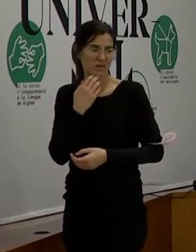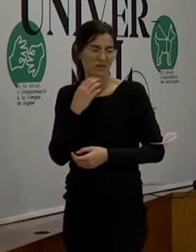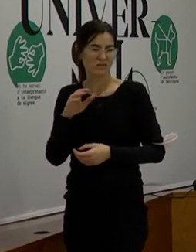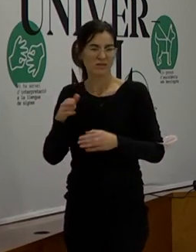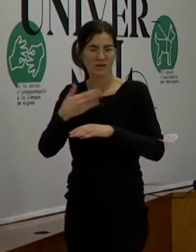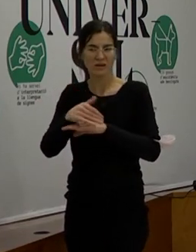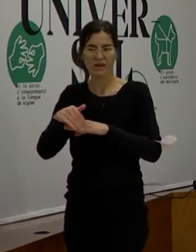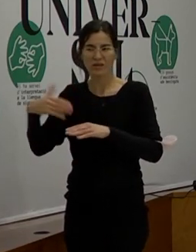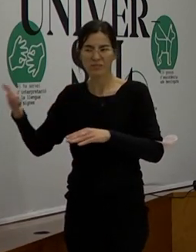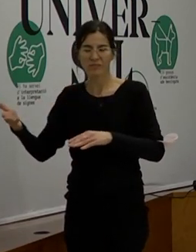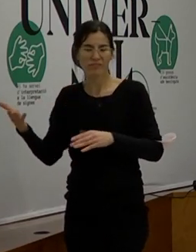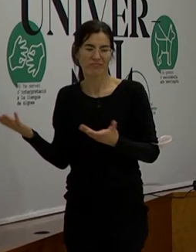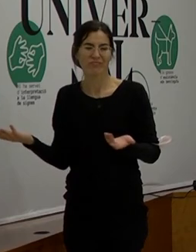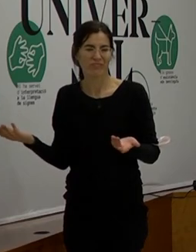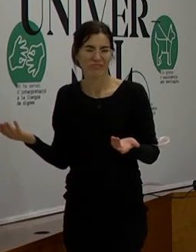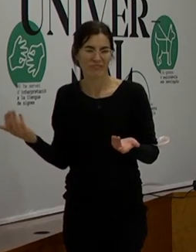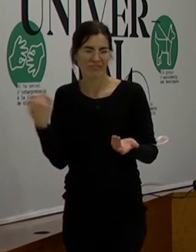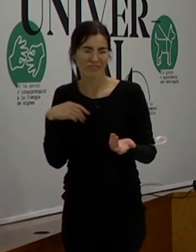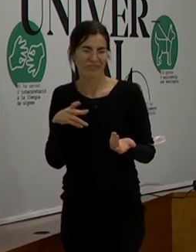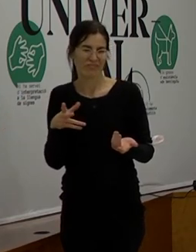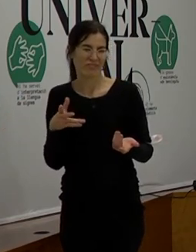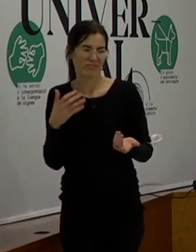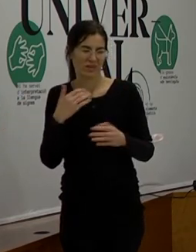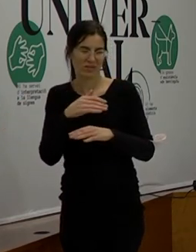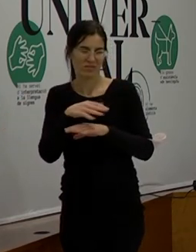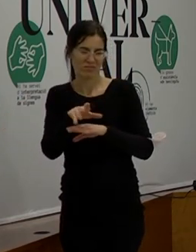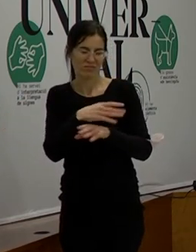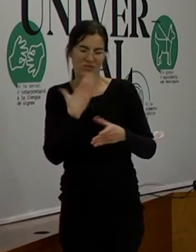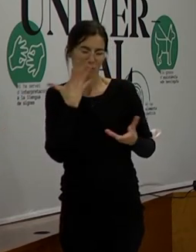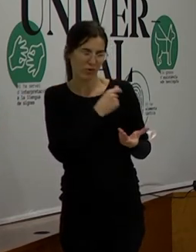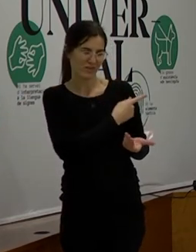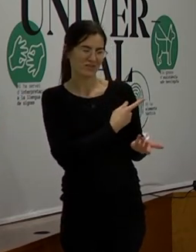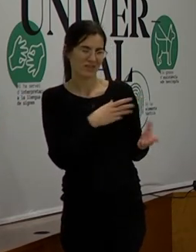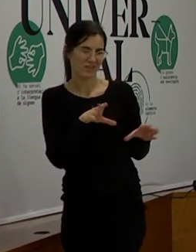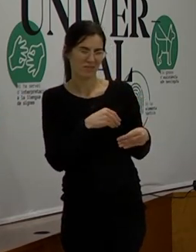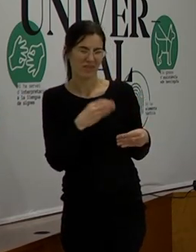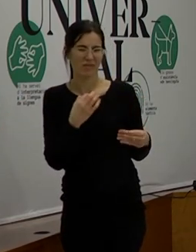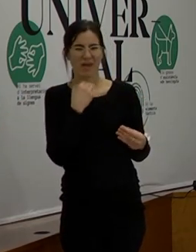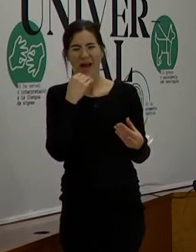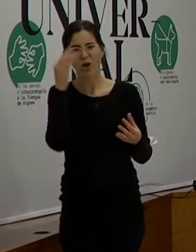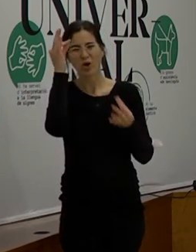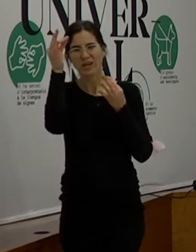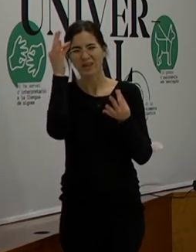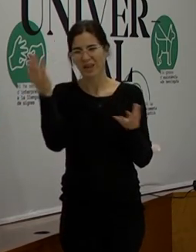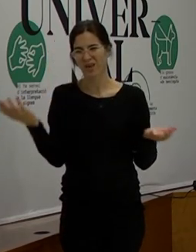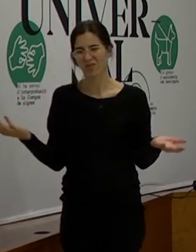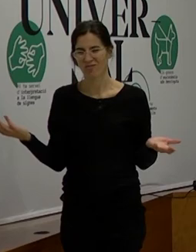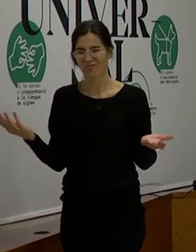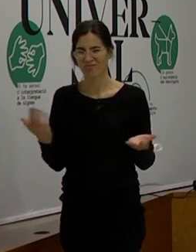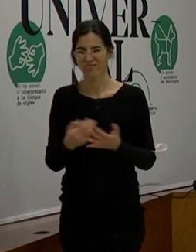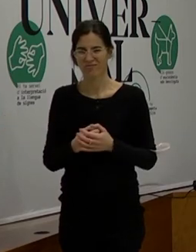anar a l'anterior, doncs clar, hi ha una vorera, o sigui, no pots quedar-te al mig. O sigui, has de tindre una mica de criteri, ¿vale?